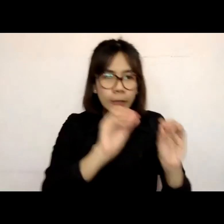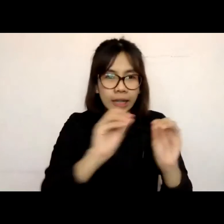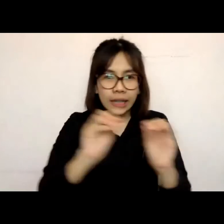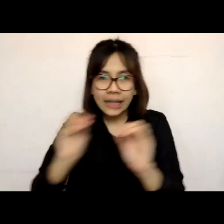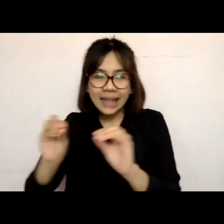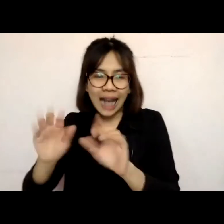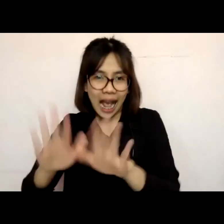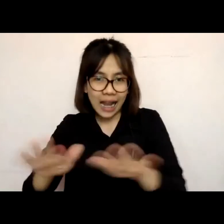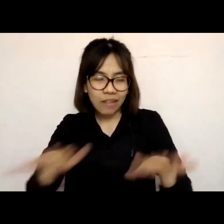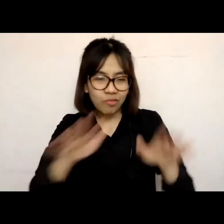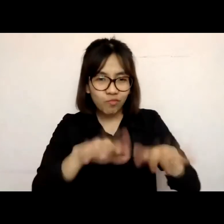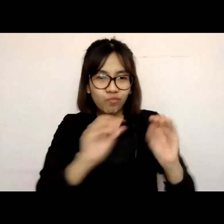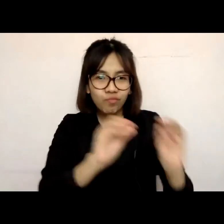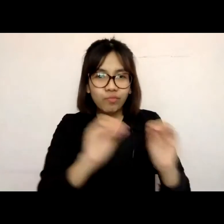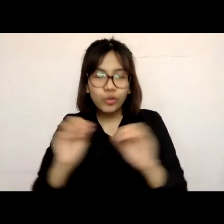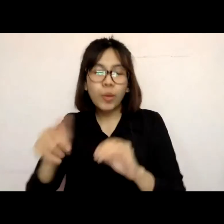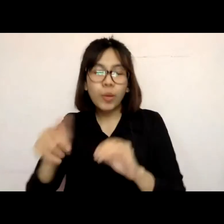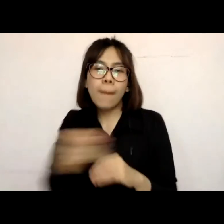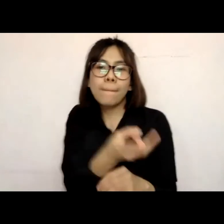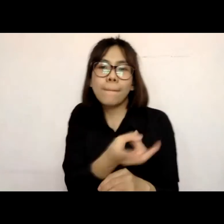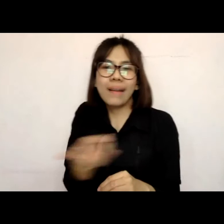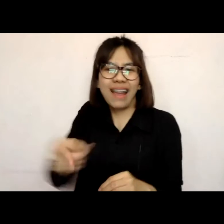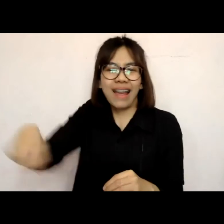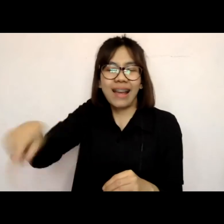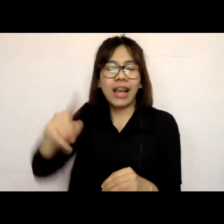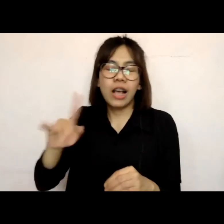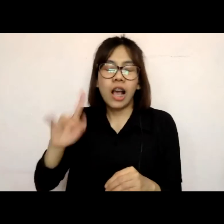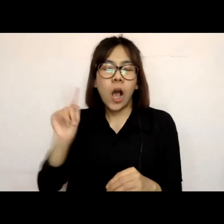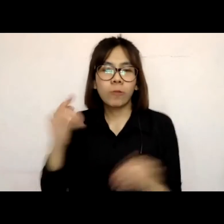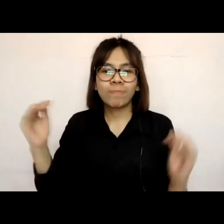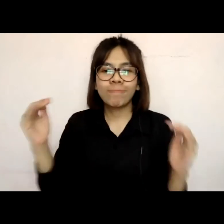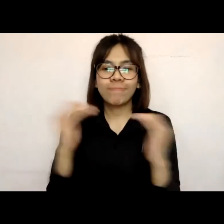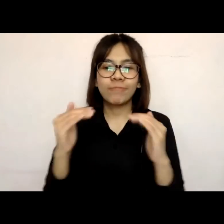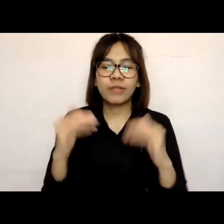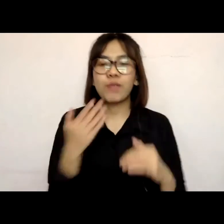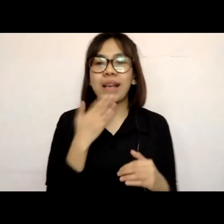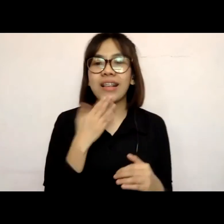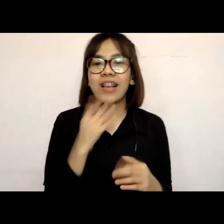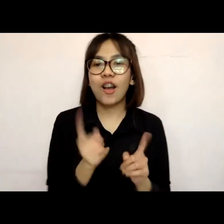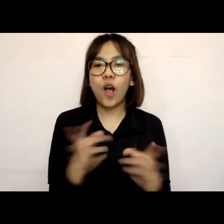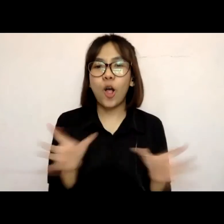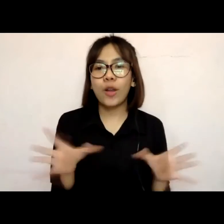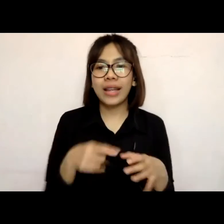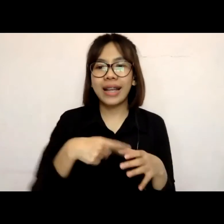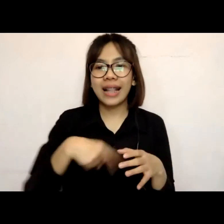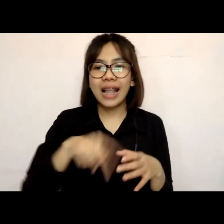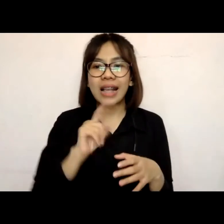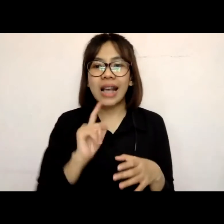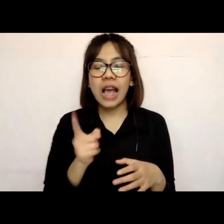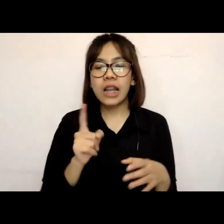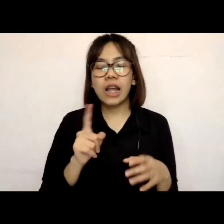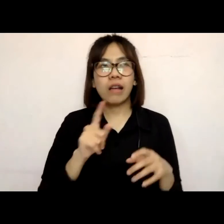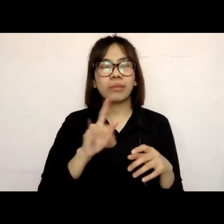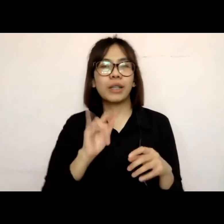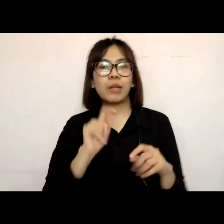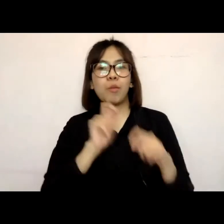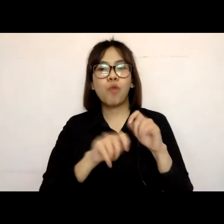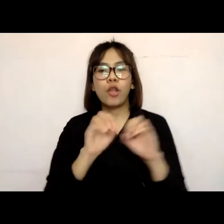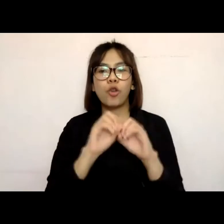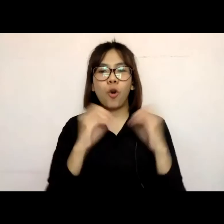sekolah maupun di luar sekolah, tapi malu untuk membicarakan hal tersebut itu. Tapi di sekolah saya, karena ada program Berani Lapor,